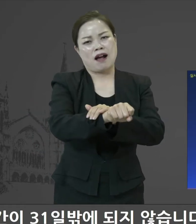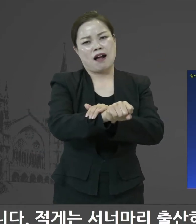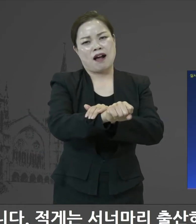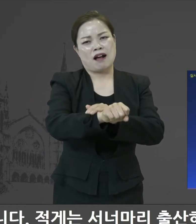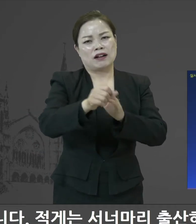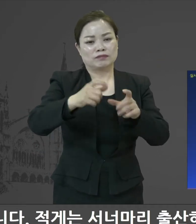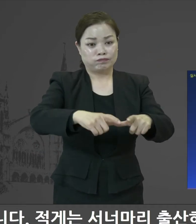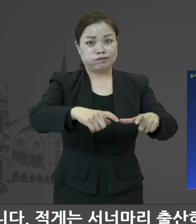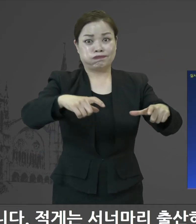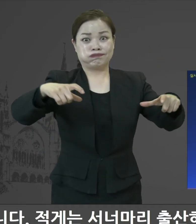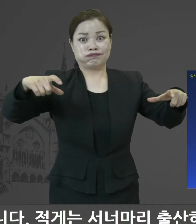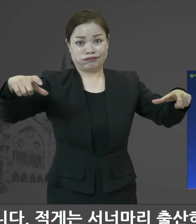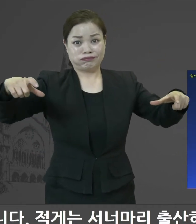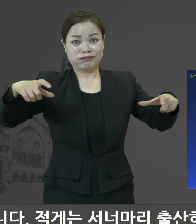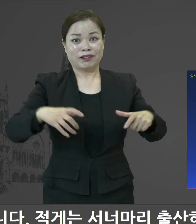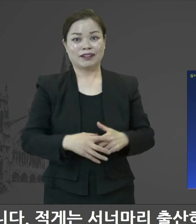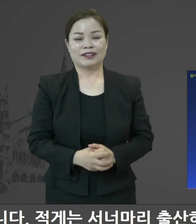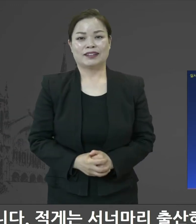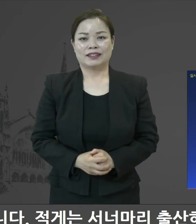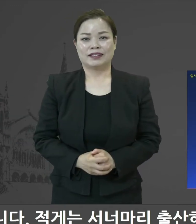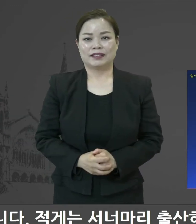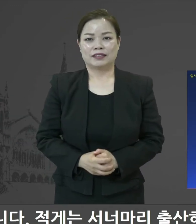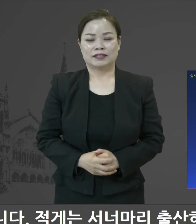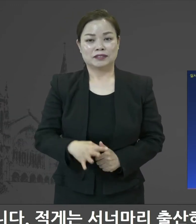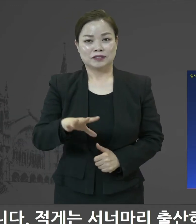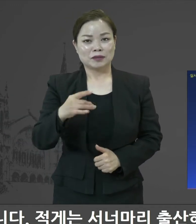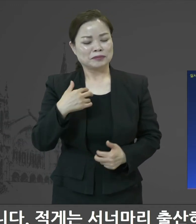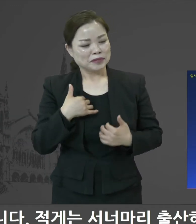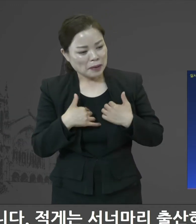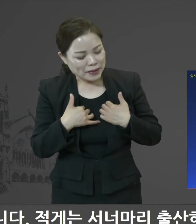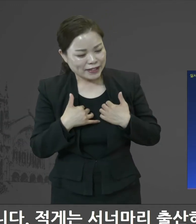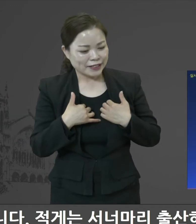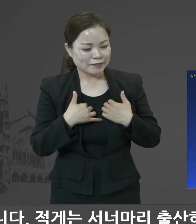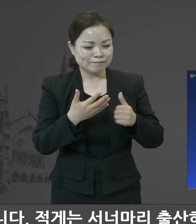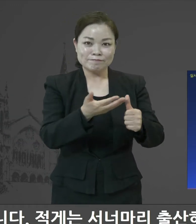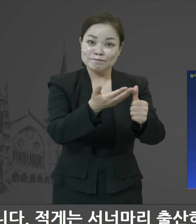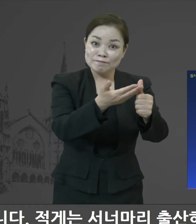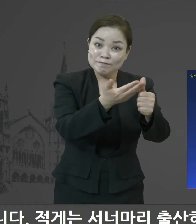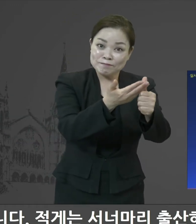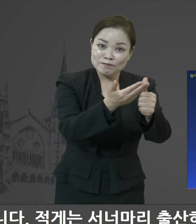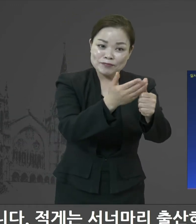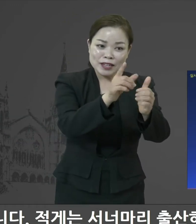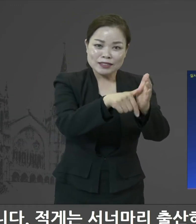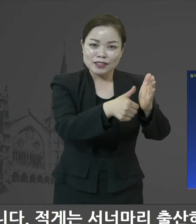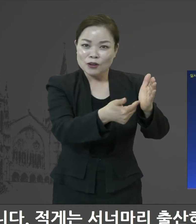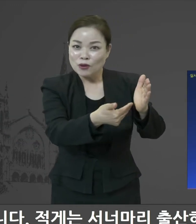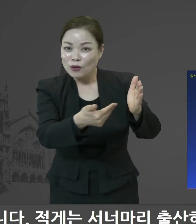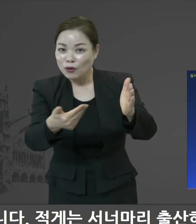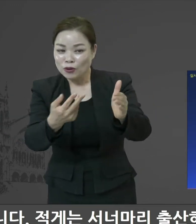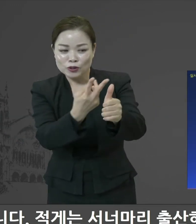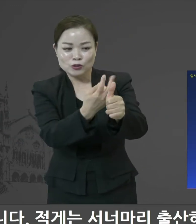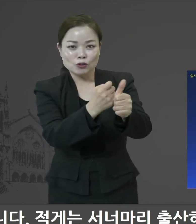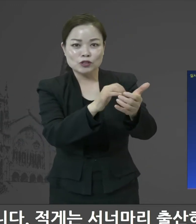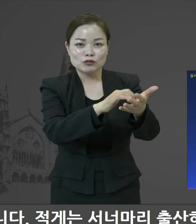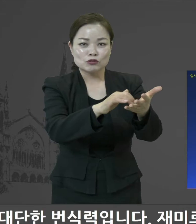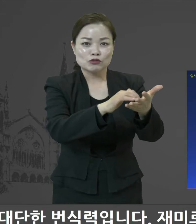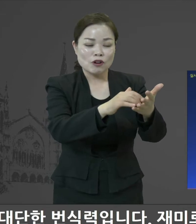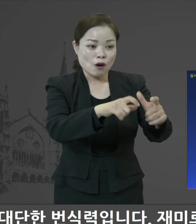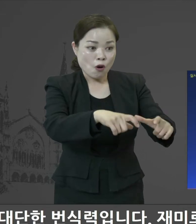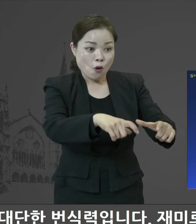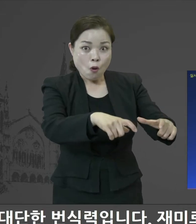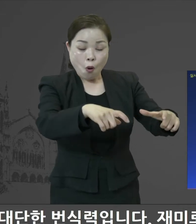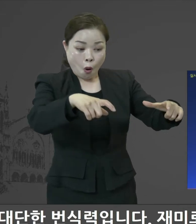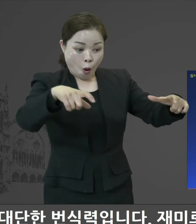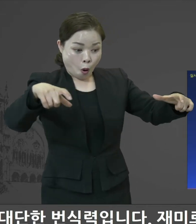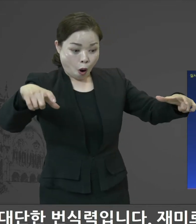대단한 번식력이라 할 수 있죠. 처음에는 재미로 토끼를 키웠는데 점점 시간이 지나면서 토끼의 수가